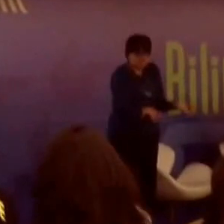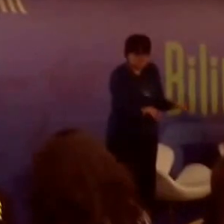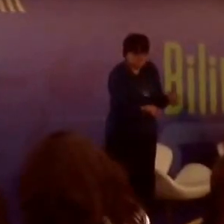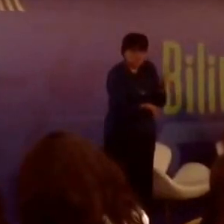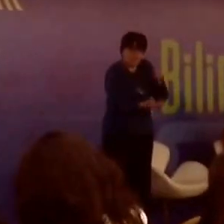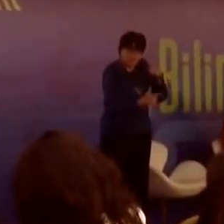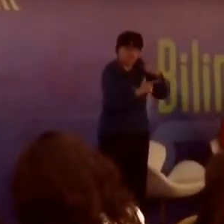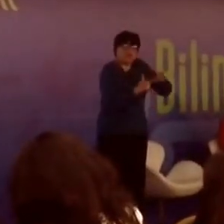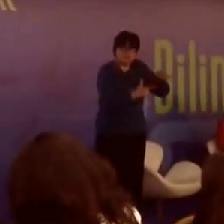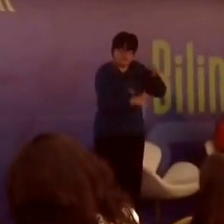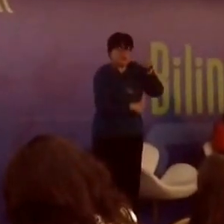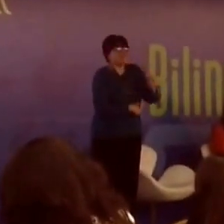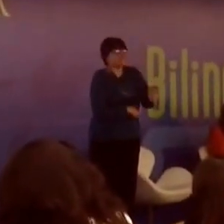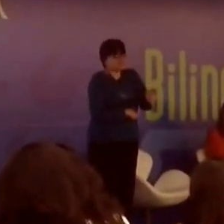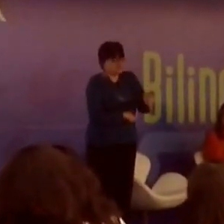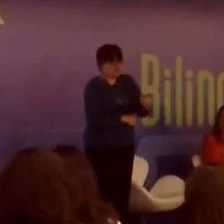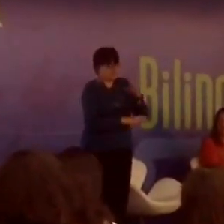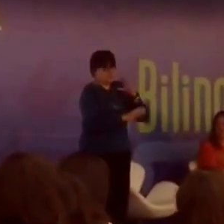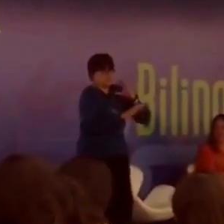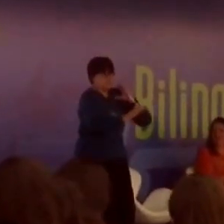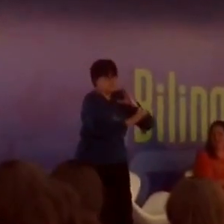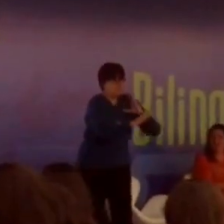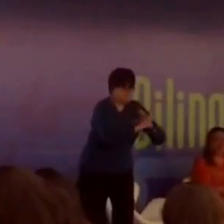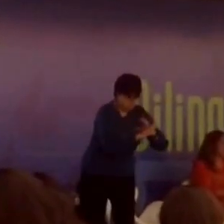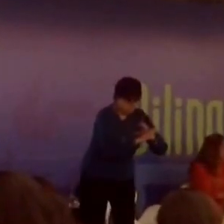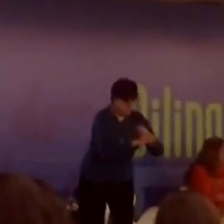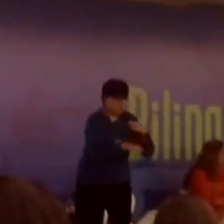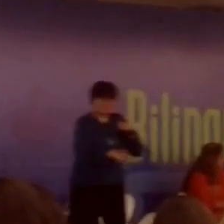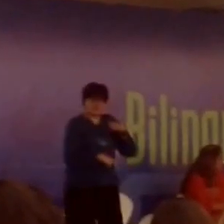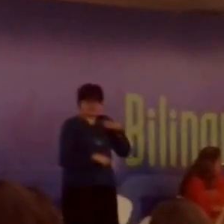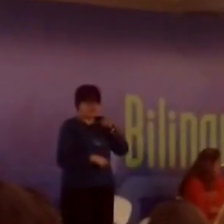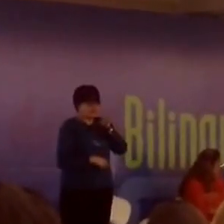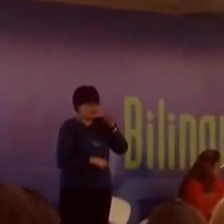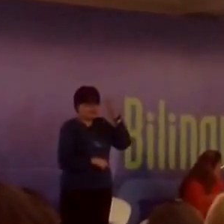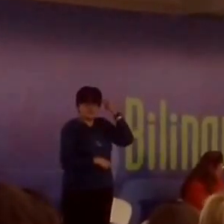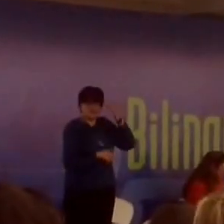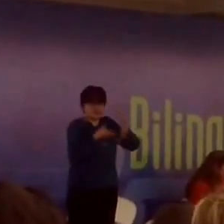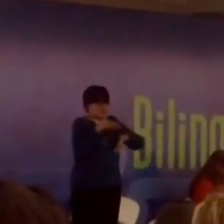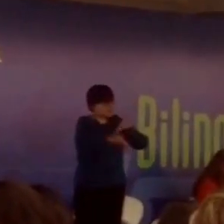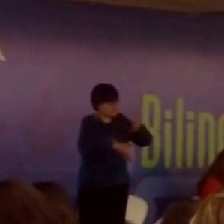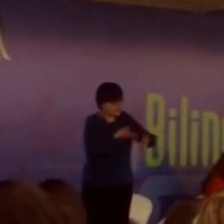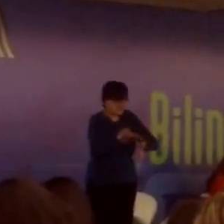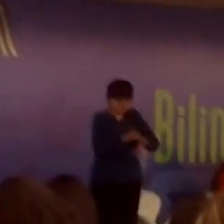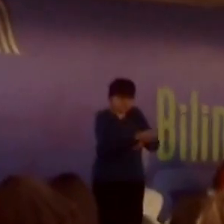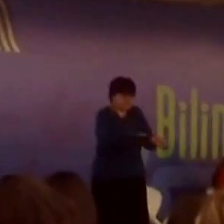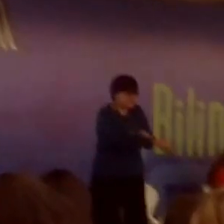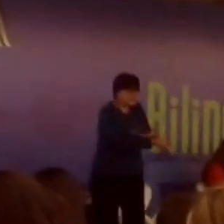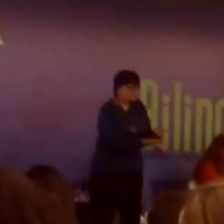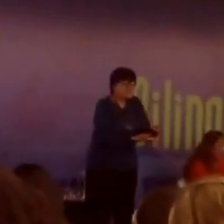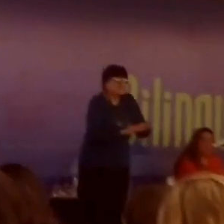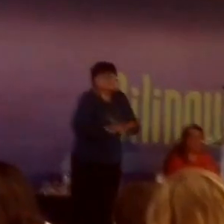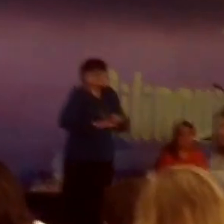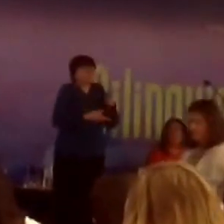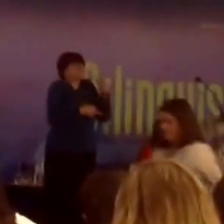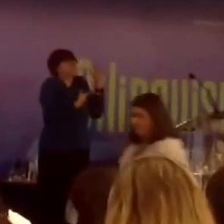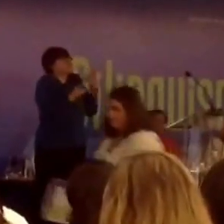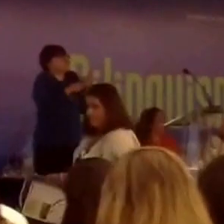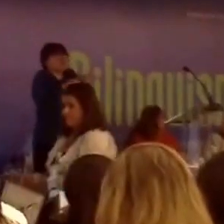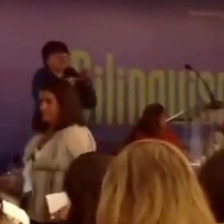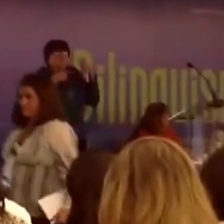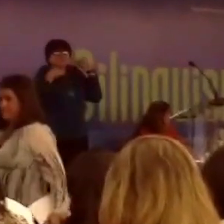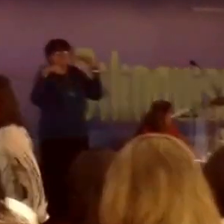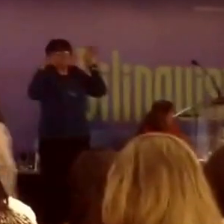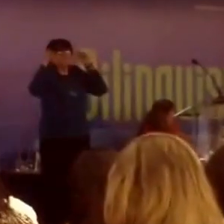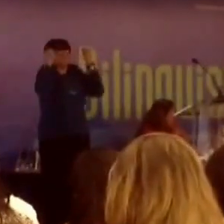Como que ocorre esse processo de aquisição? E esse é o grande problema que nós enfrentamos hoje, porque os pais não dominam a língua de